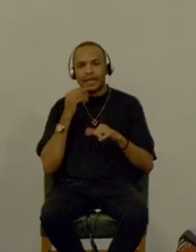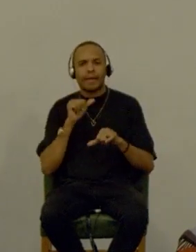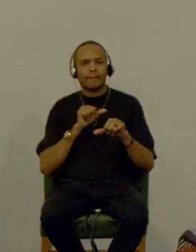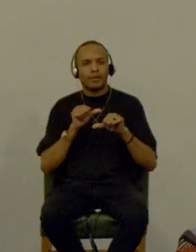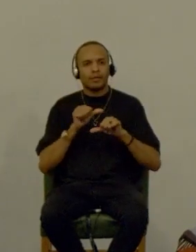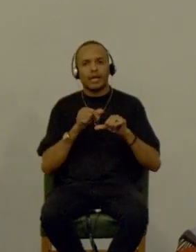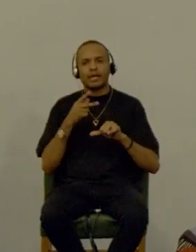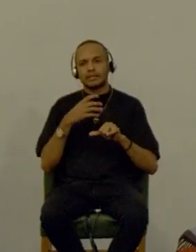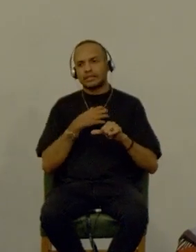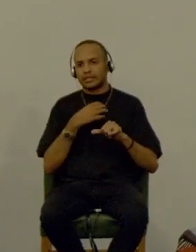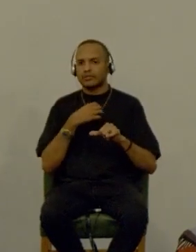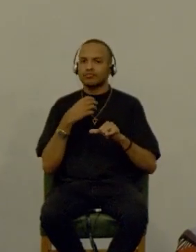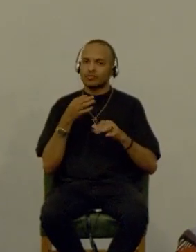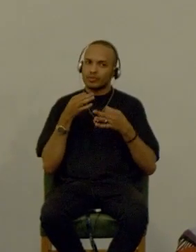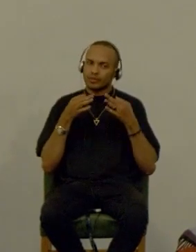ses propres images,